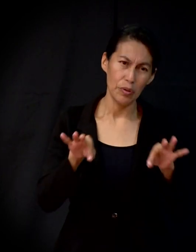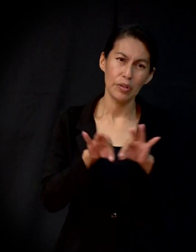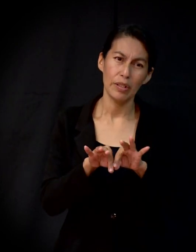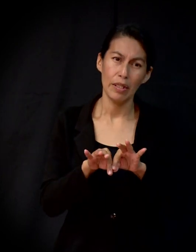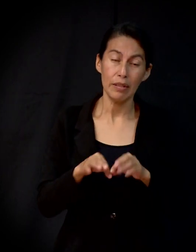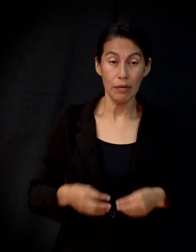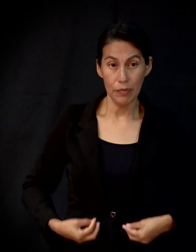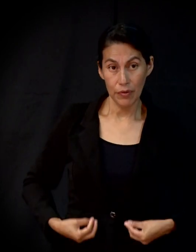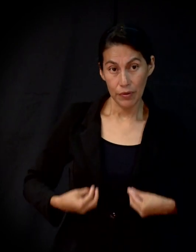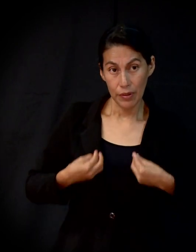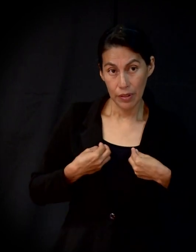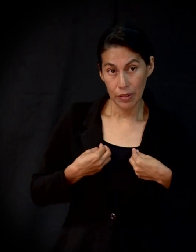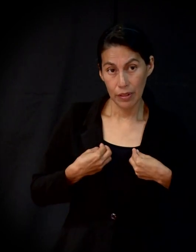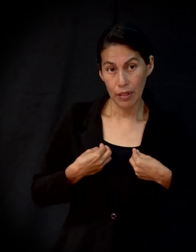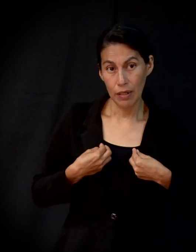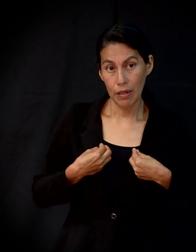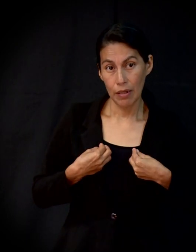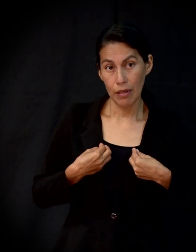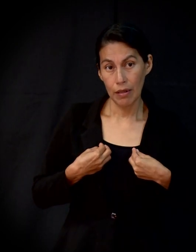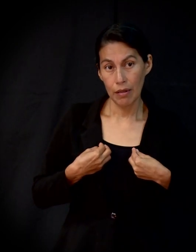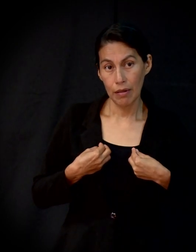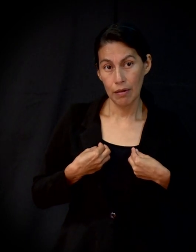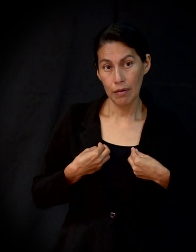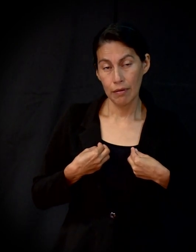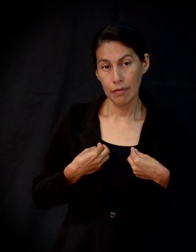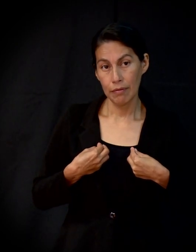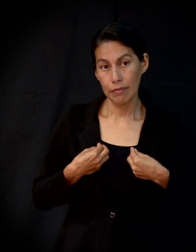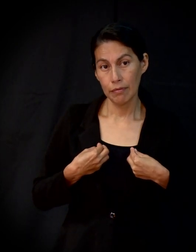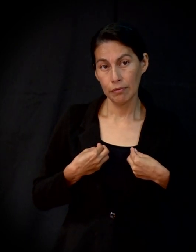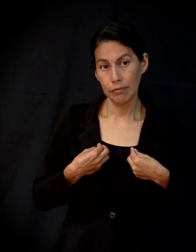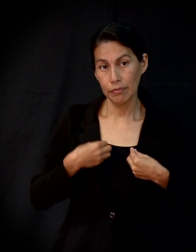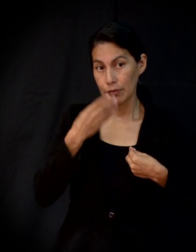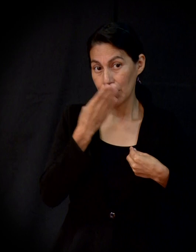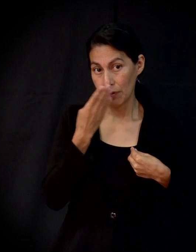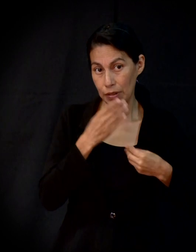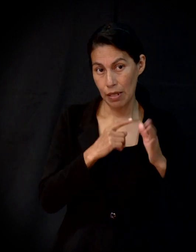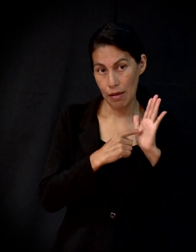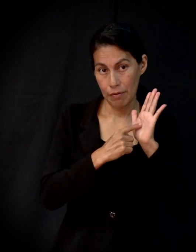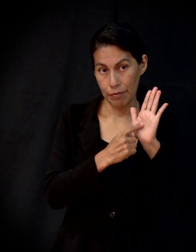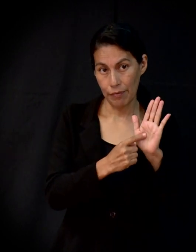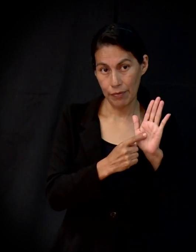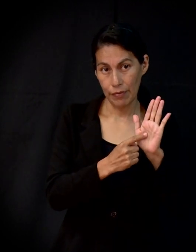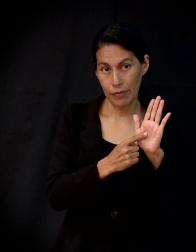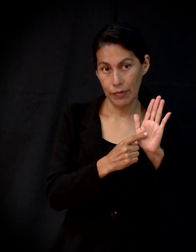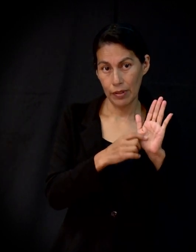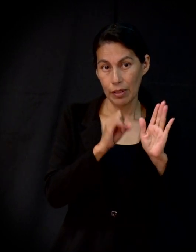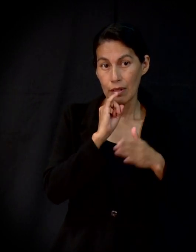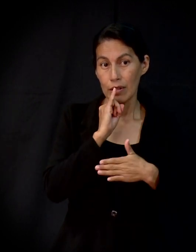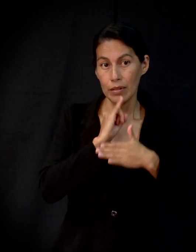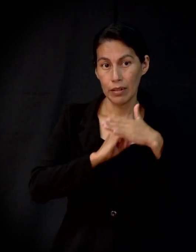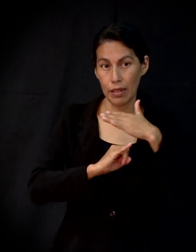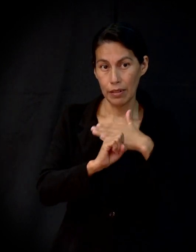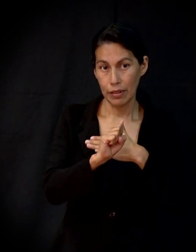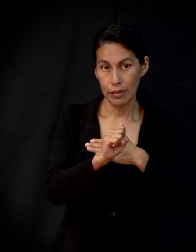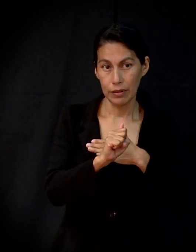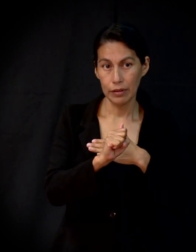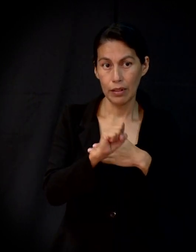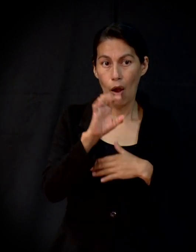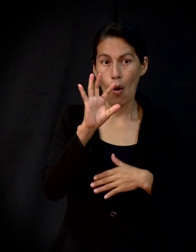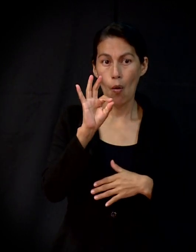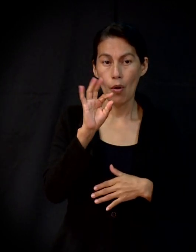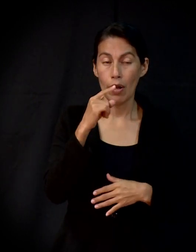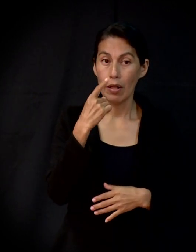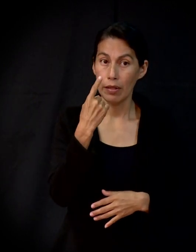Muy importante en mi vida. Esto fue una registrada en el libro de Isaías, el